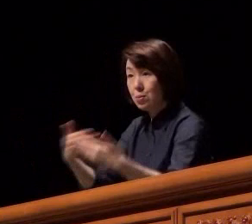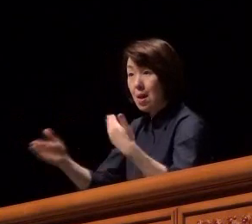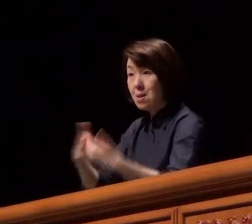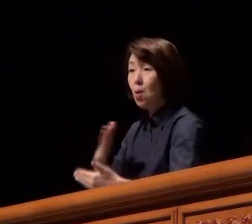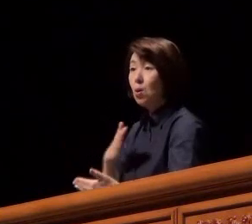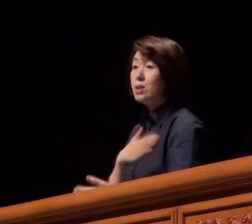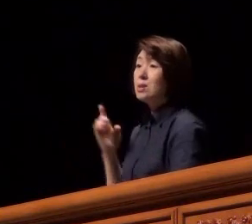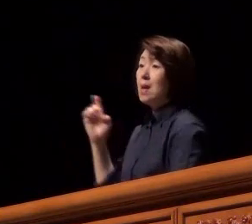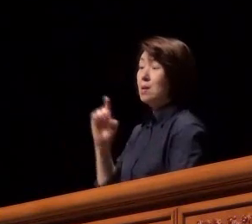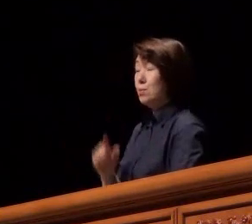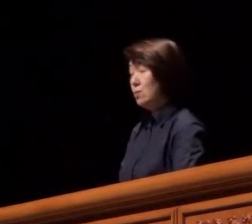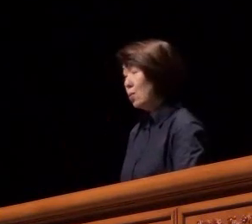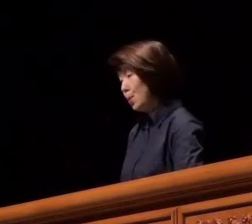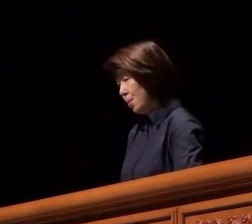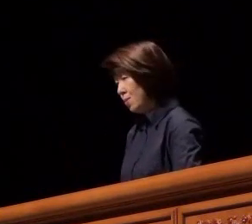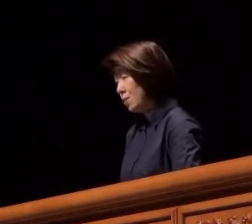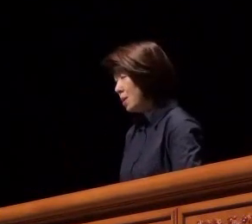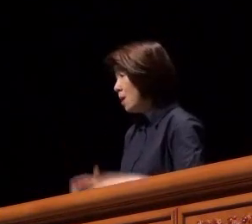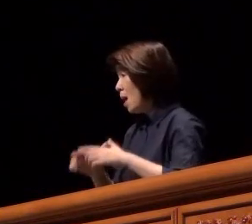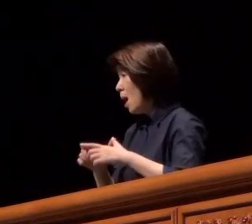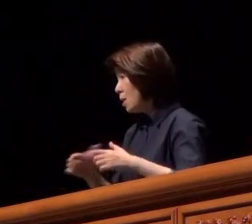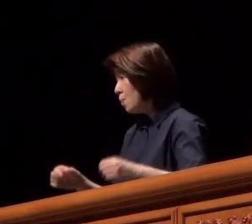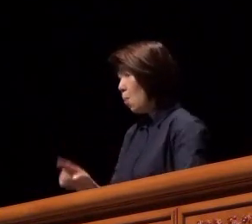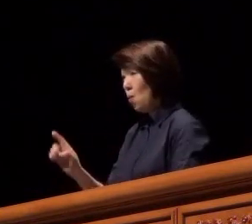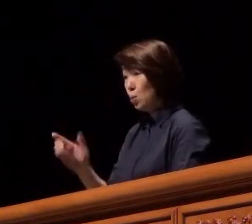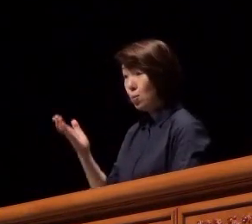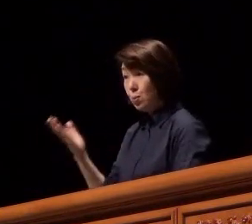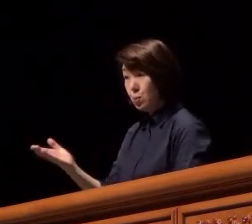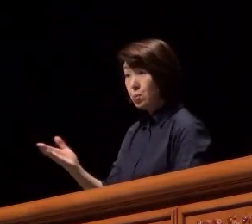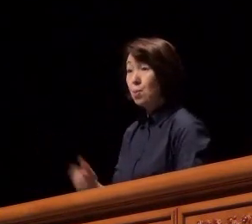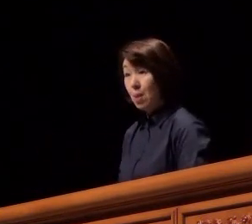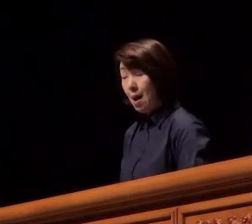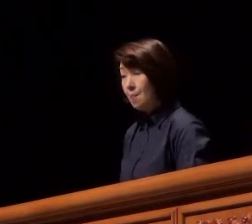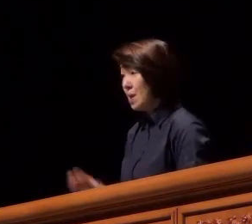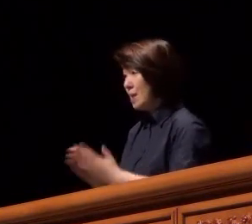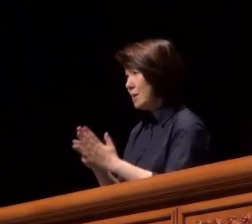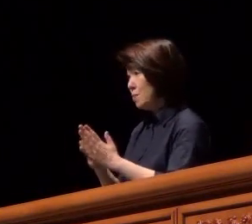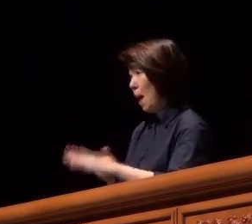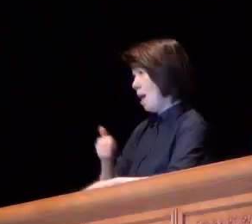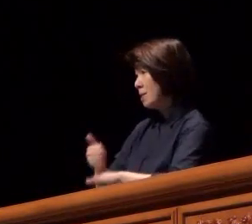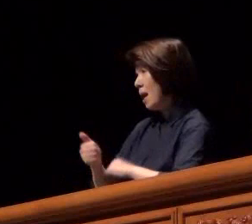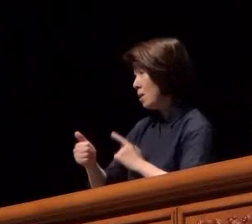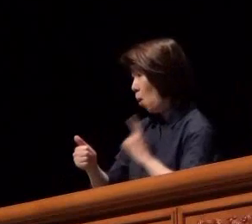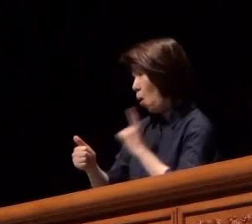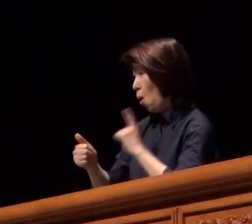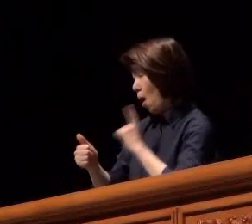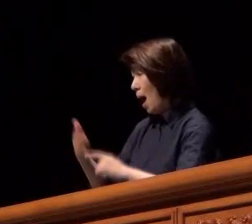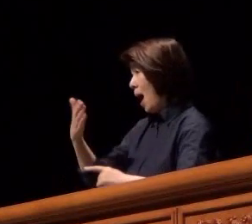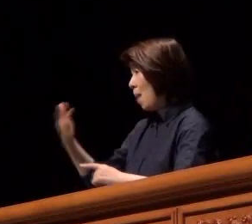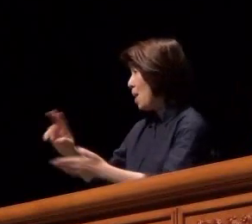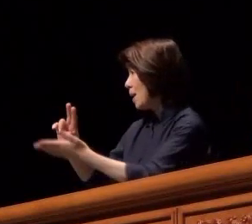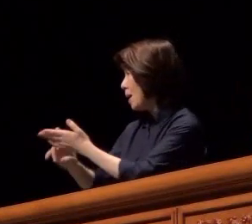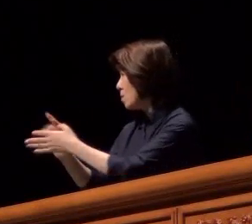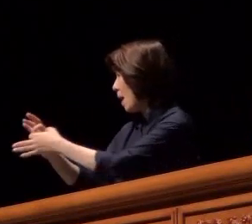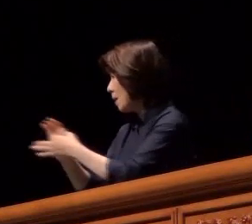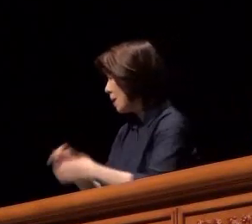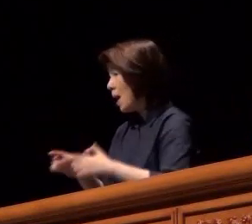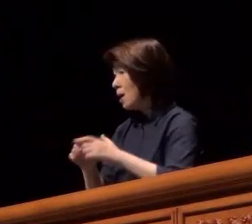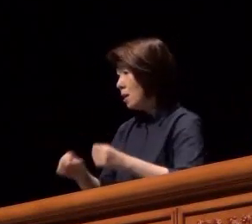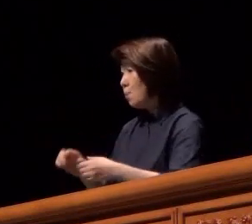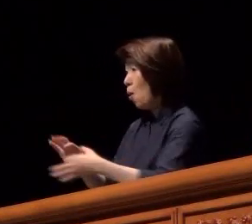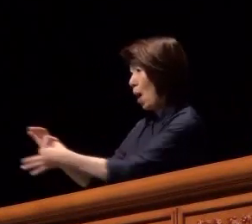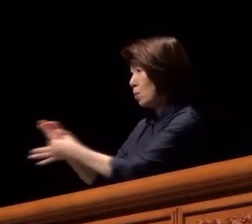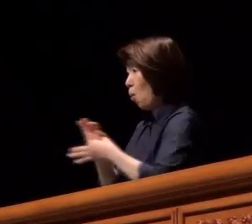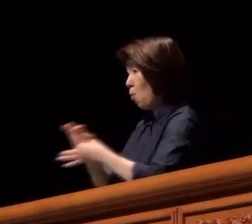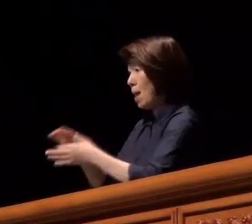ている、通っているんですよね。で日本はどうするかという問題です。石破さんはアメリカが決断したら日本は同盟国